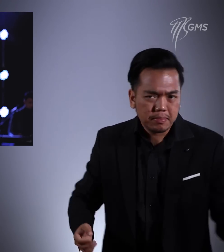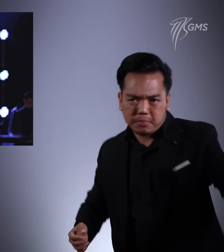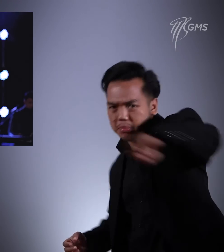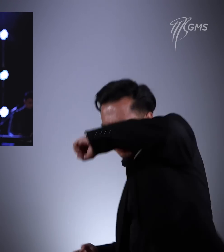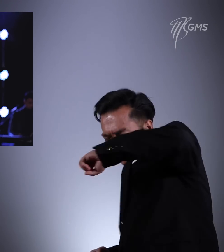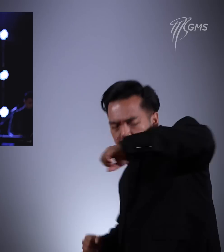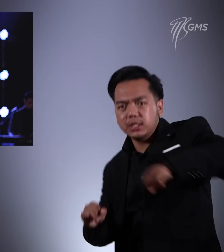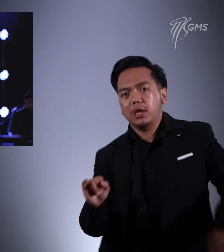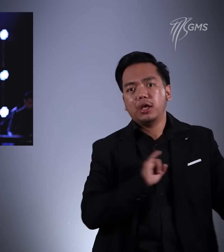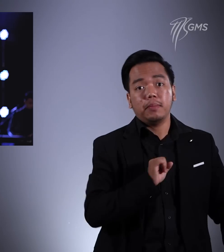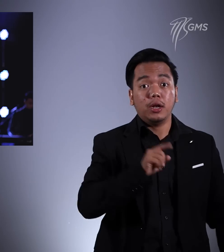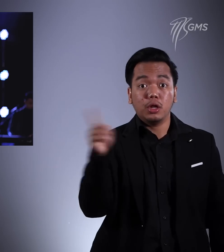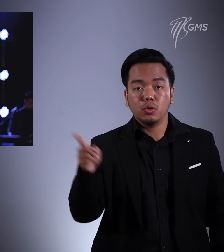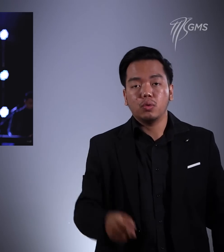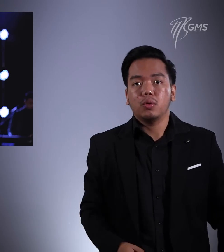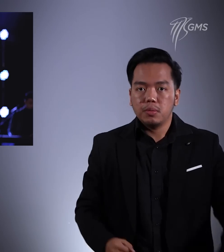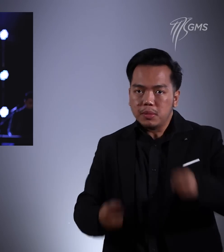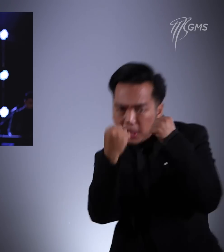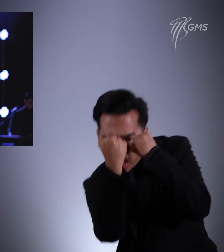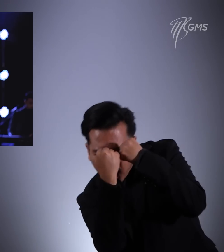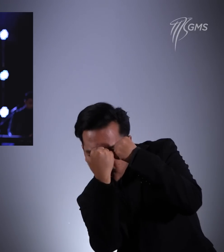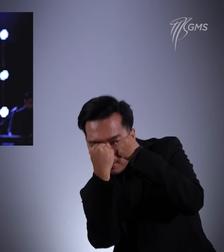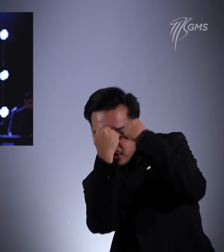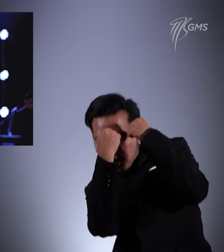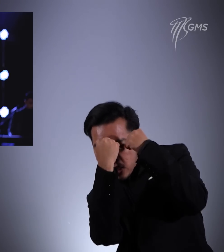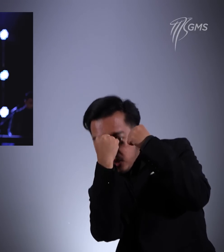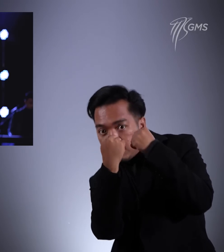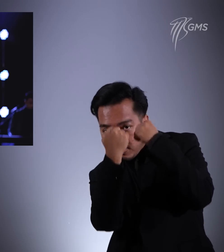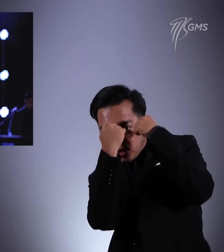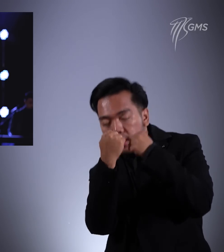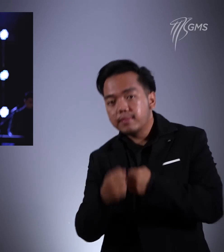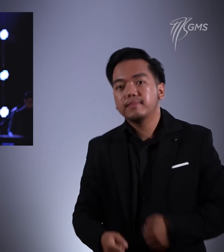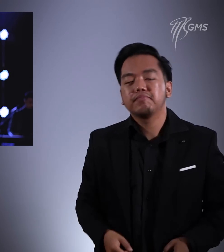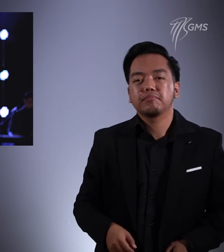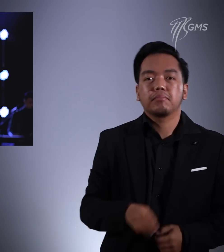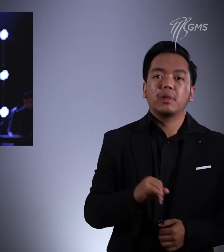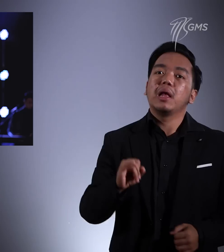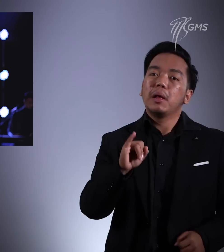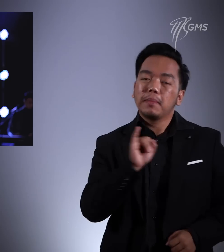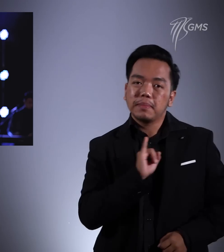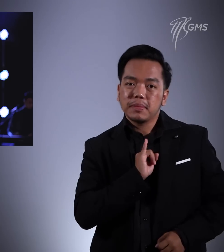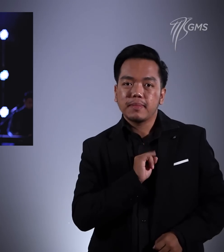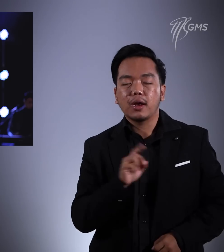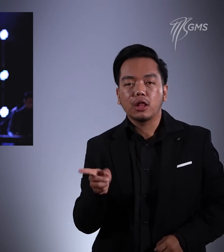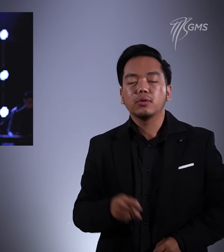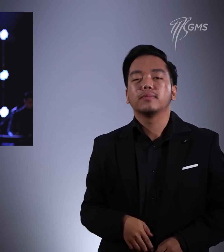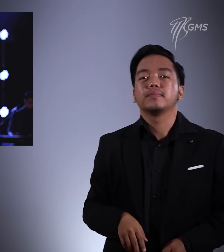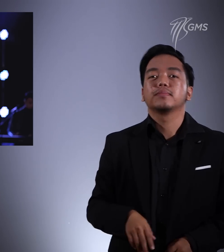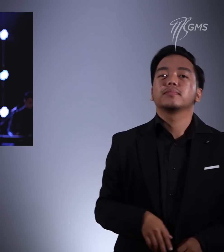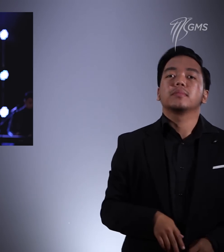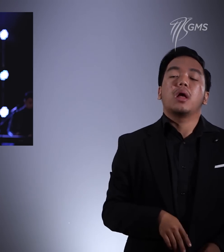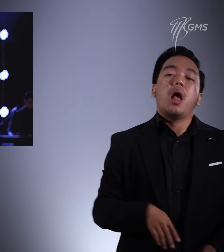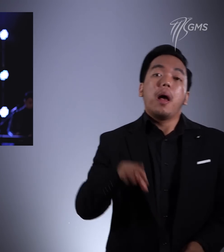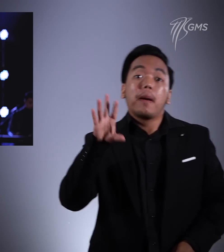kan? Dipedangi, dipanahi terus bertahan. Pertahanan iman itu bunyinya begini. Yang pertama tadi, hidupkanlah aku di dalam lintasan